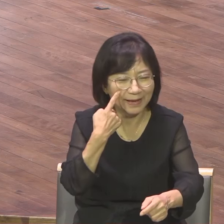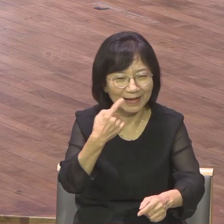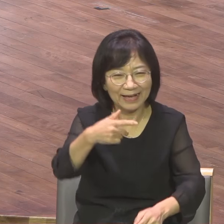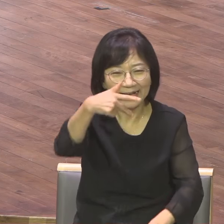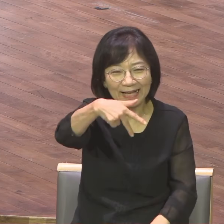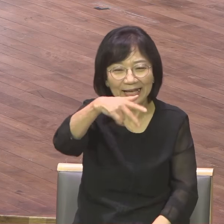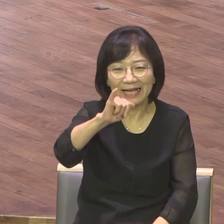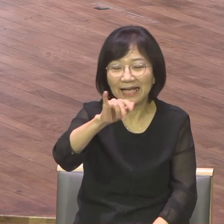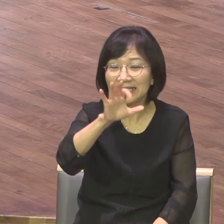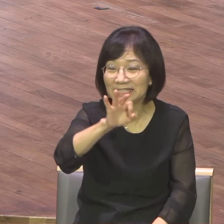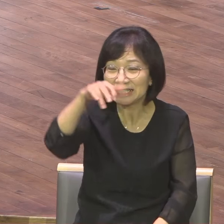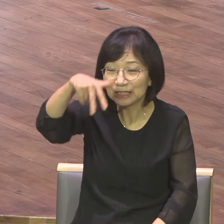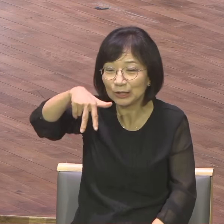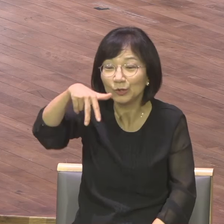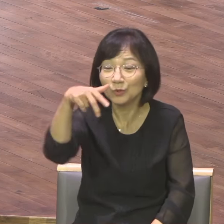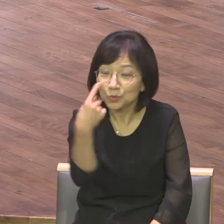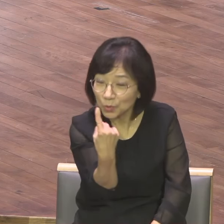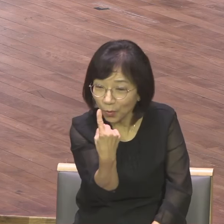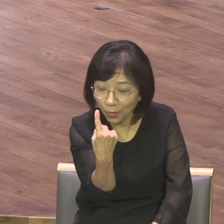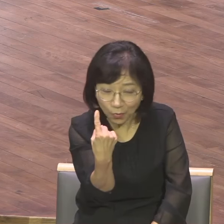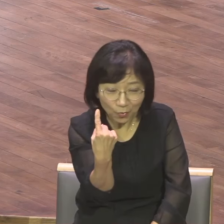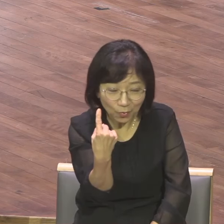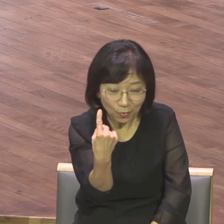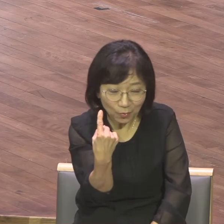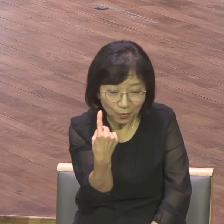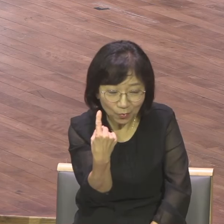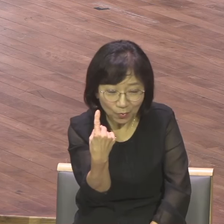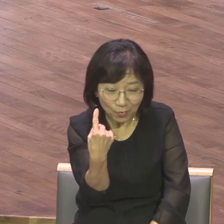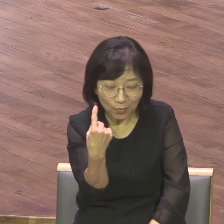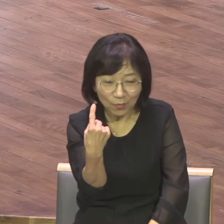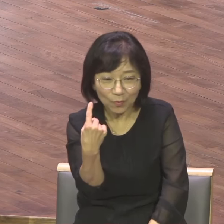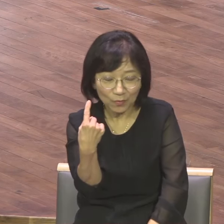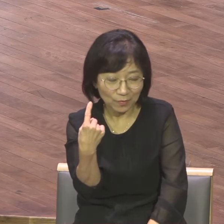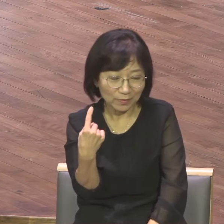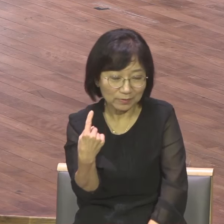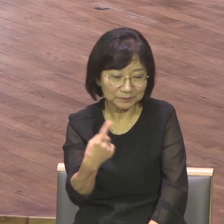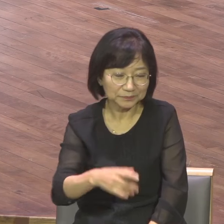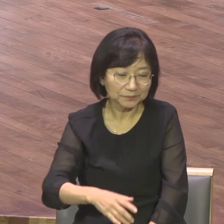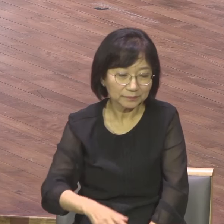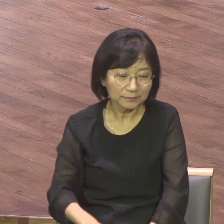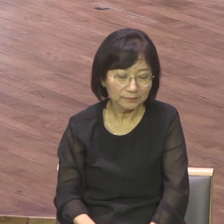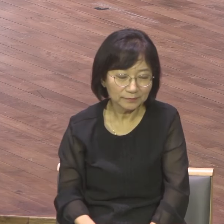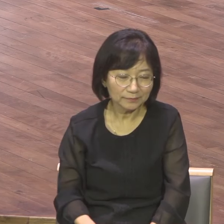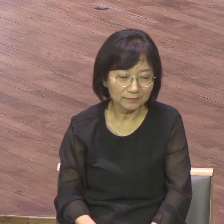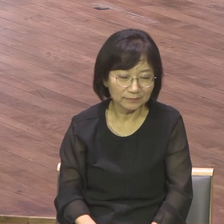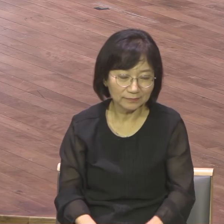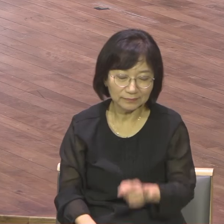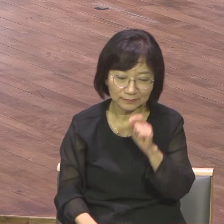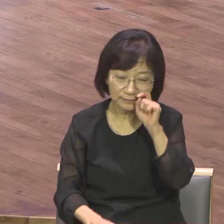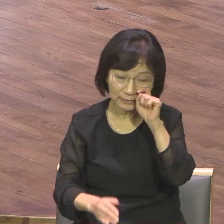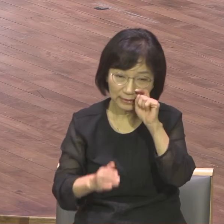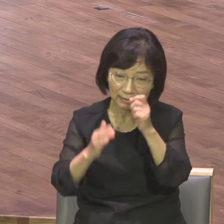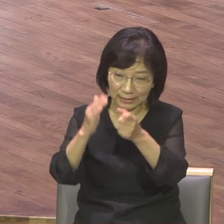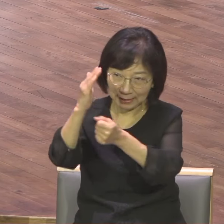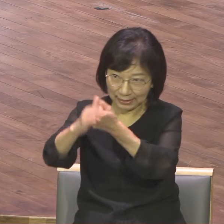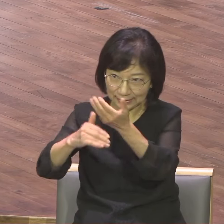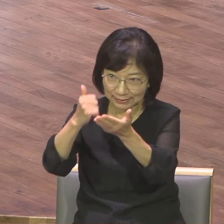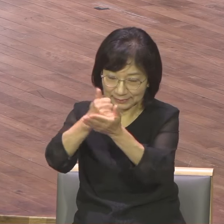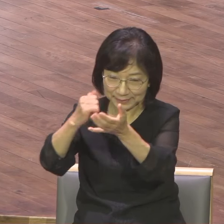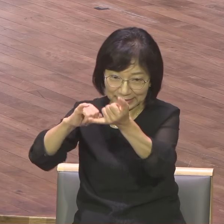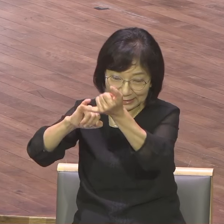말은 히브리 말로 오터라고 하는데 하나님의 예언 성취와 약속의